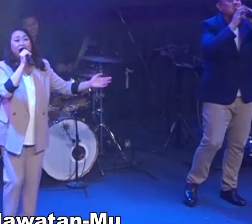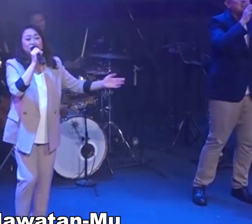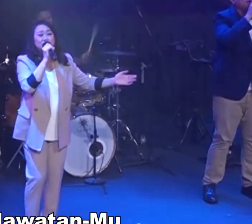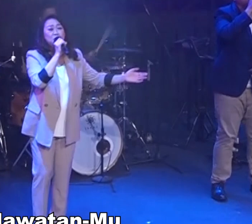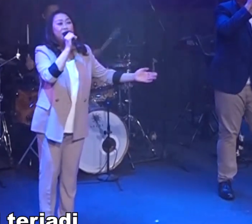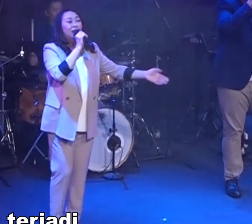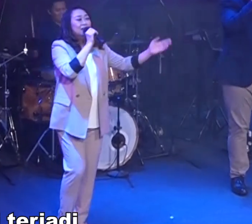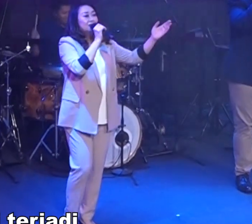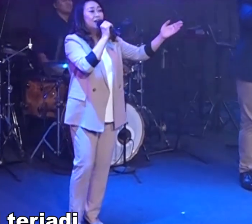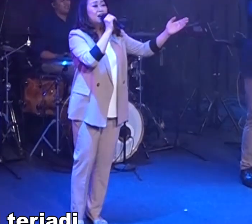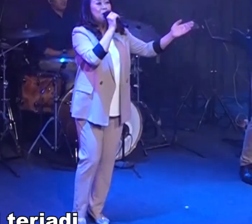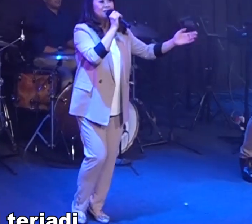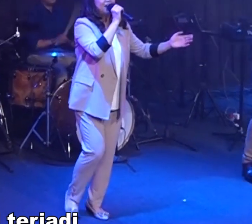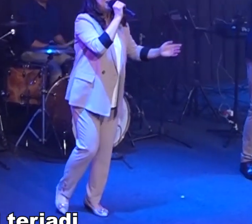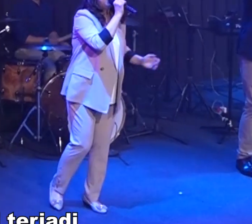lawan-Mu.